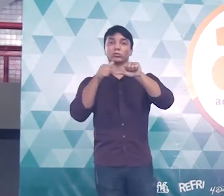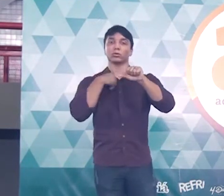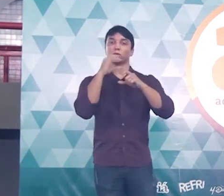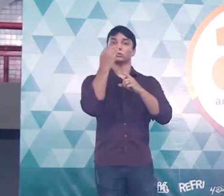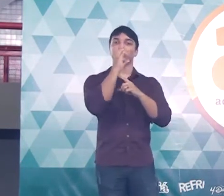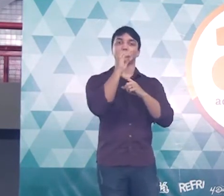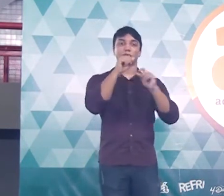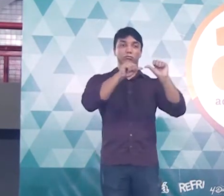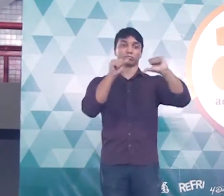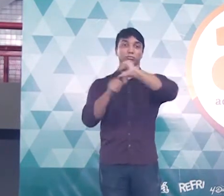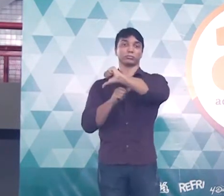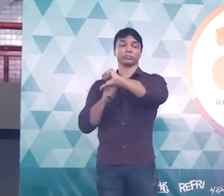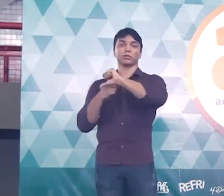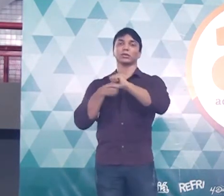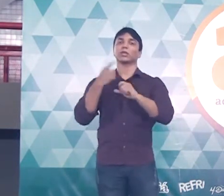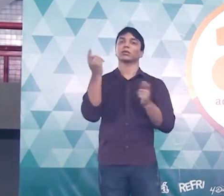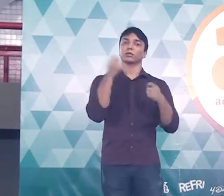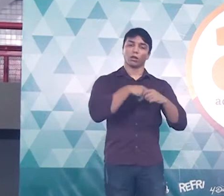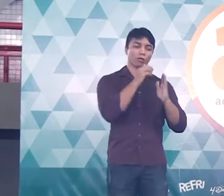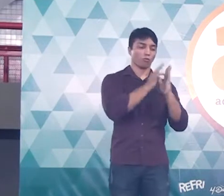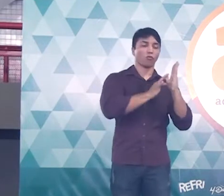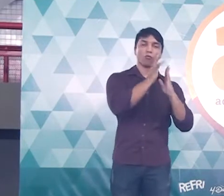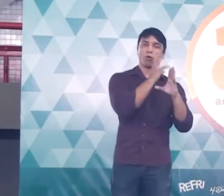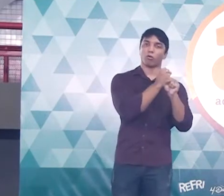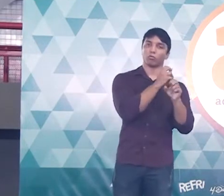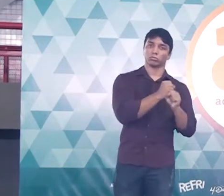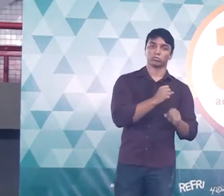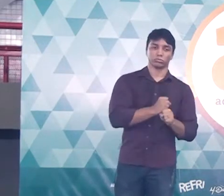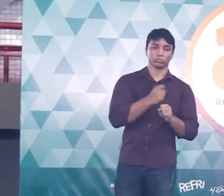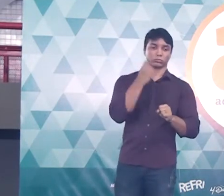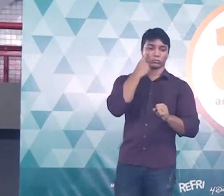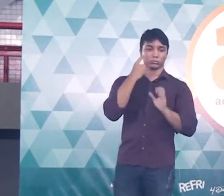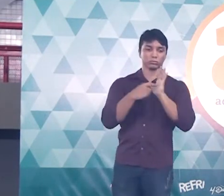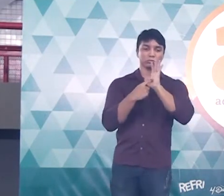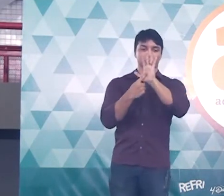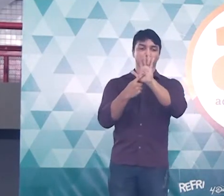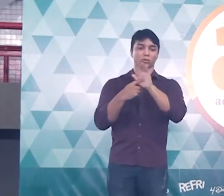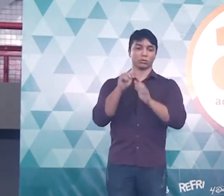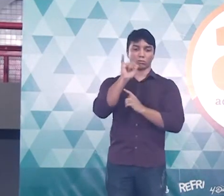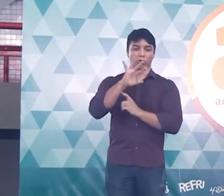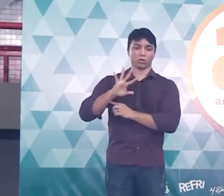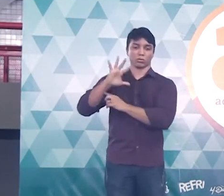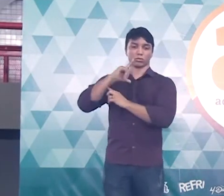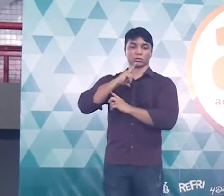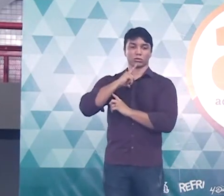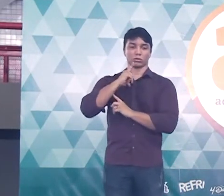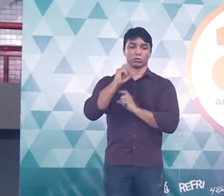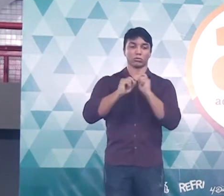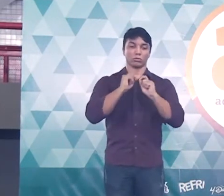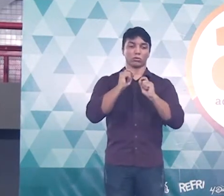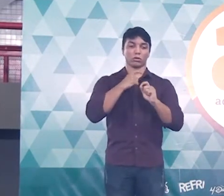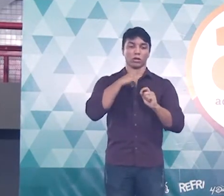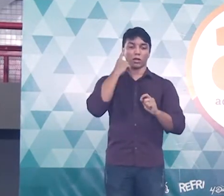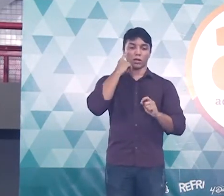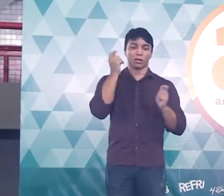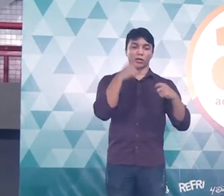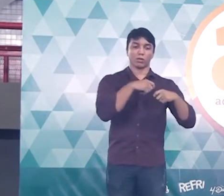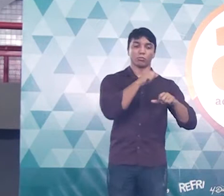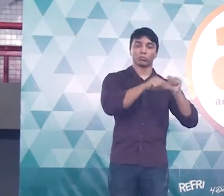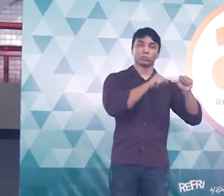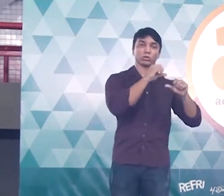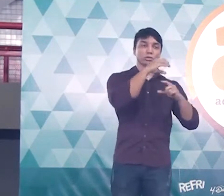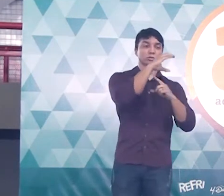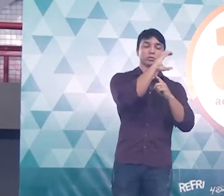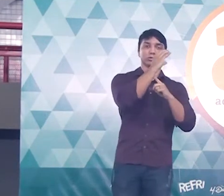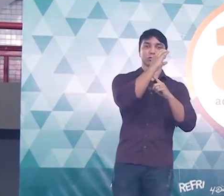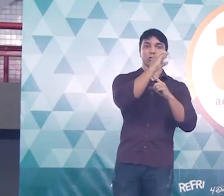científica. E tem uma fórmula de conversão que vocês têm aí, ó. Pode observar que essa fórmula de conversão, você tanto pode transformar de